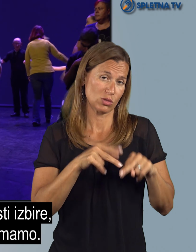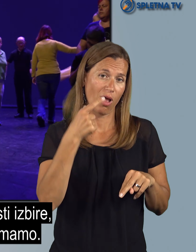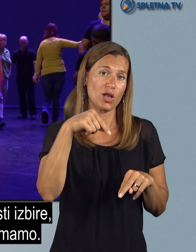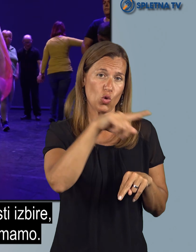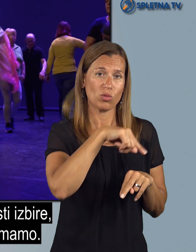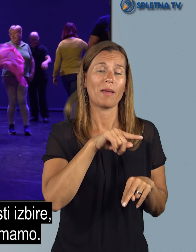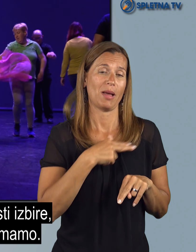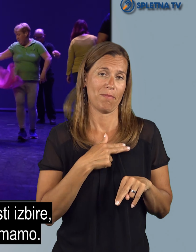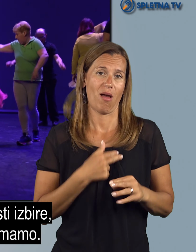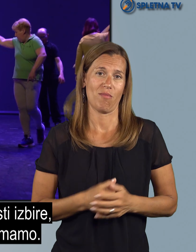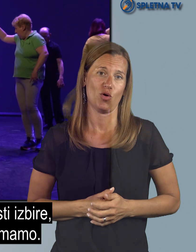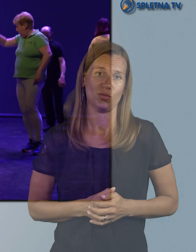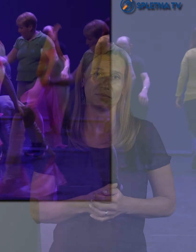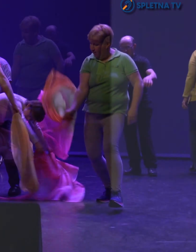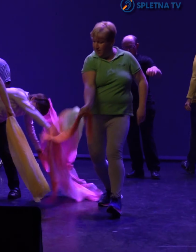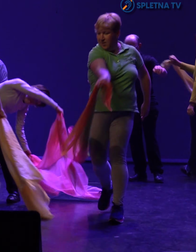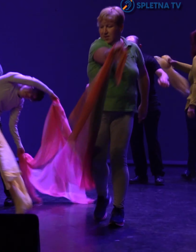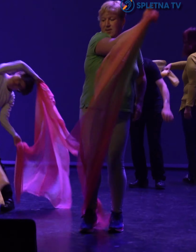imamo.